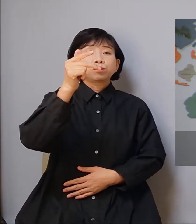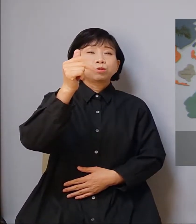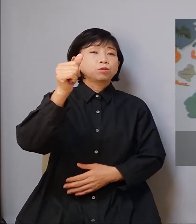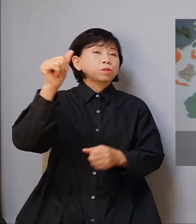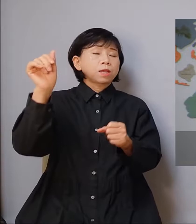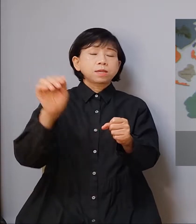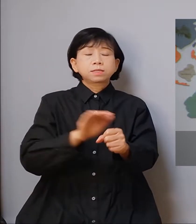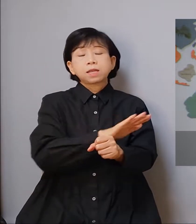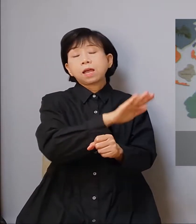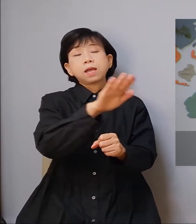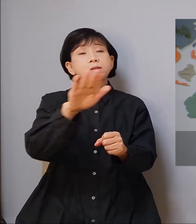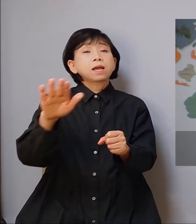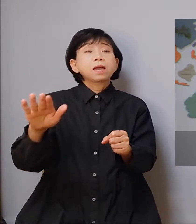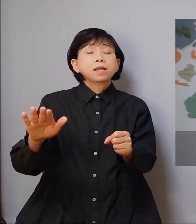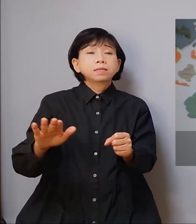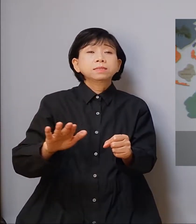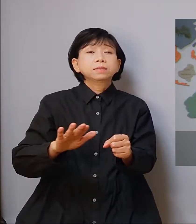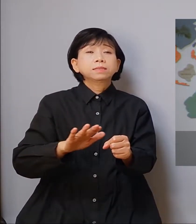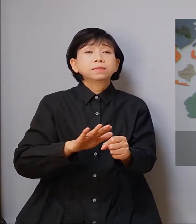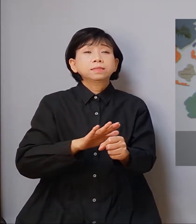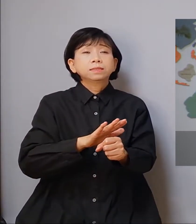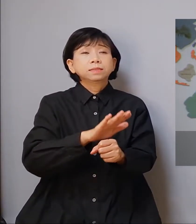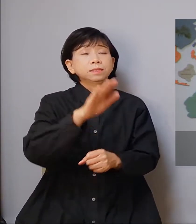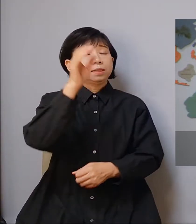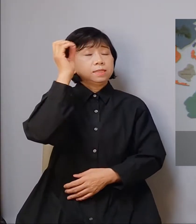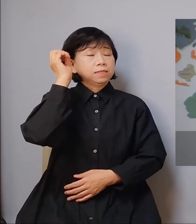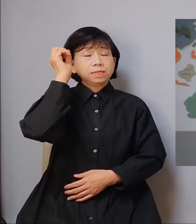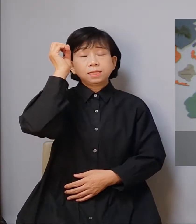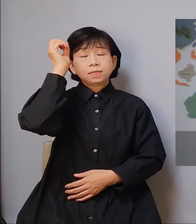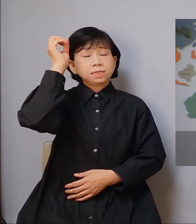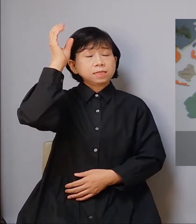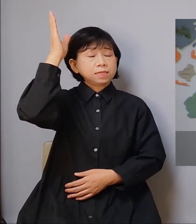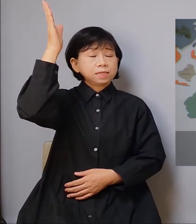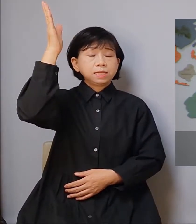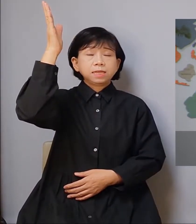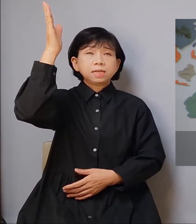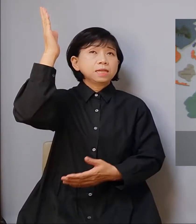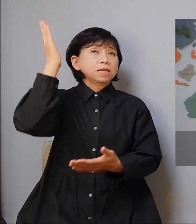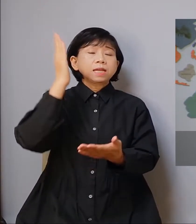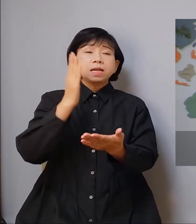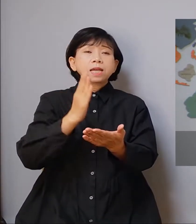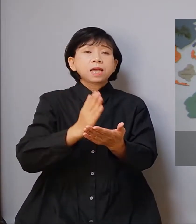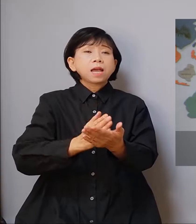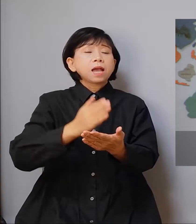바꾼 주의 사랑을 잊지